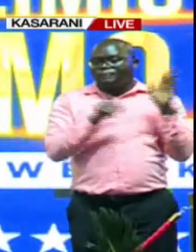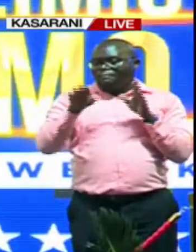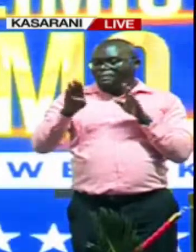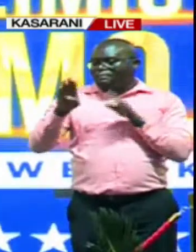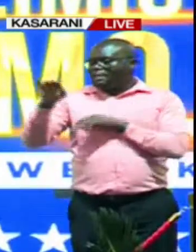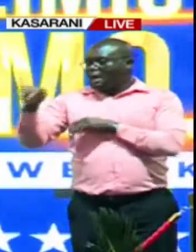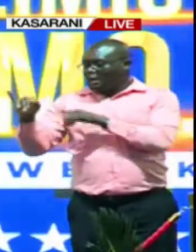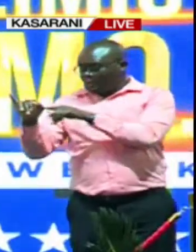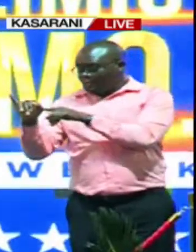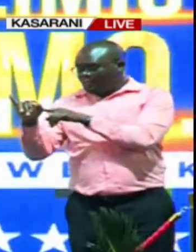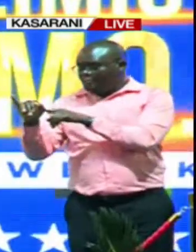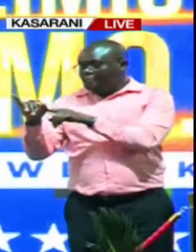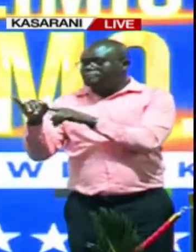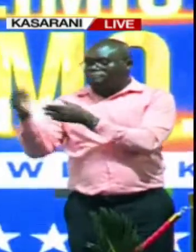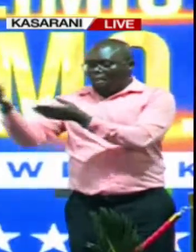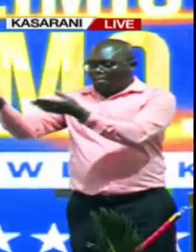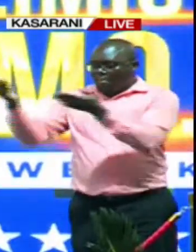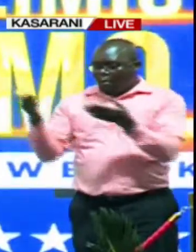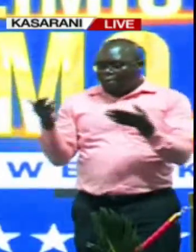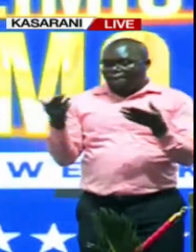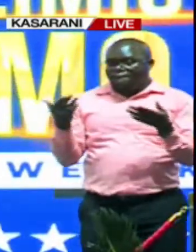BBI ikakuja